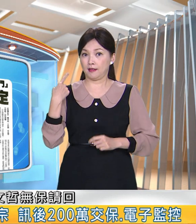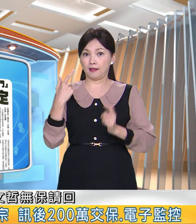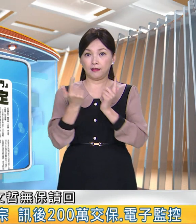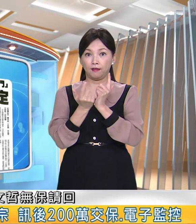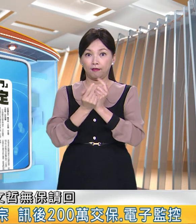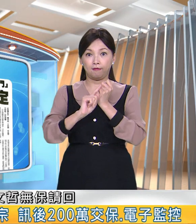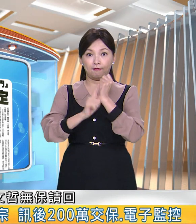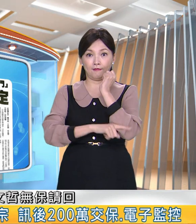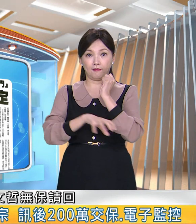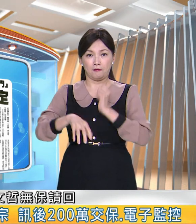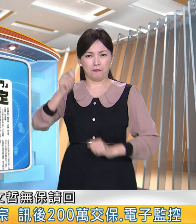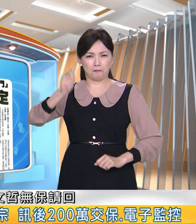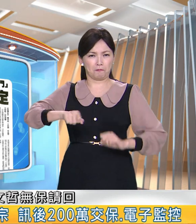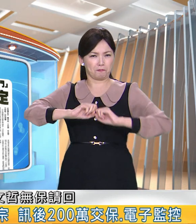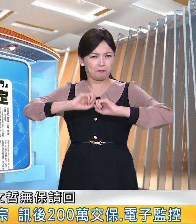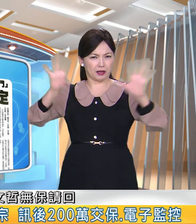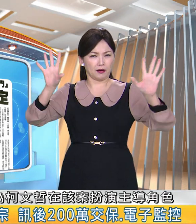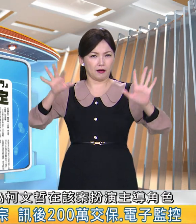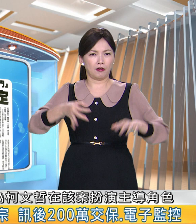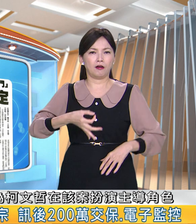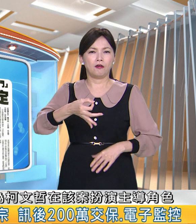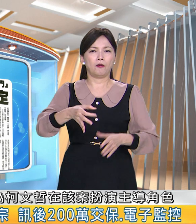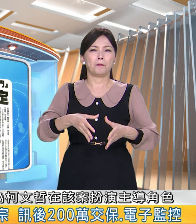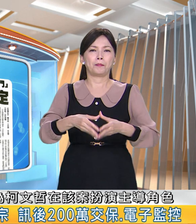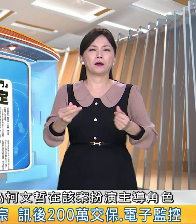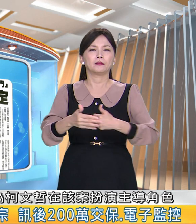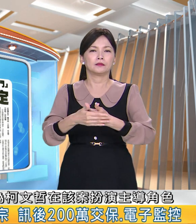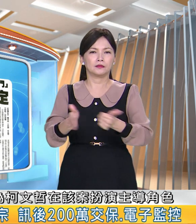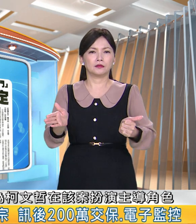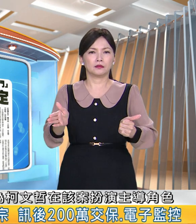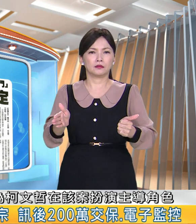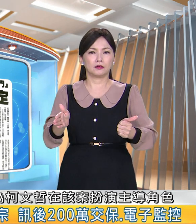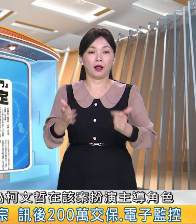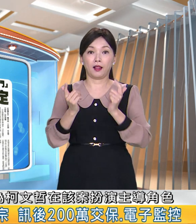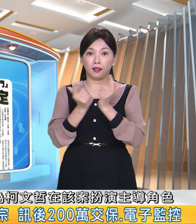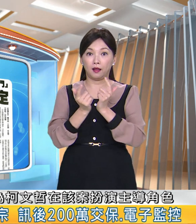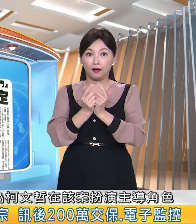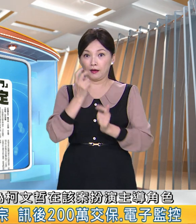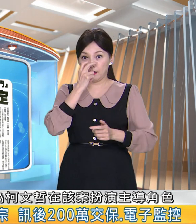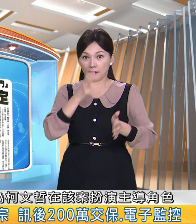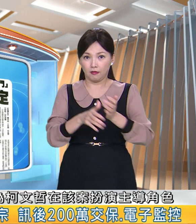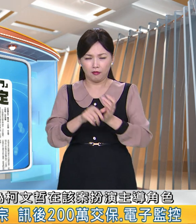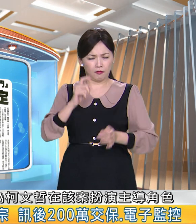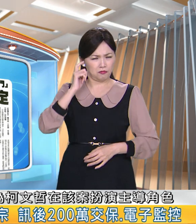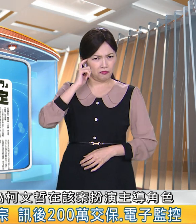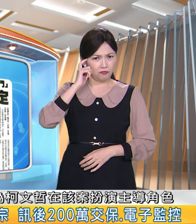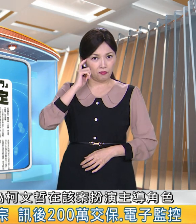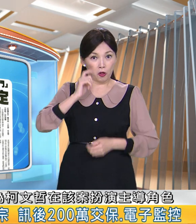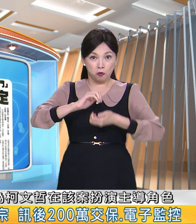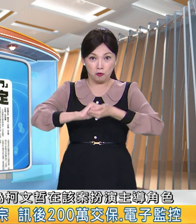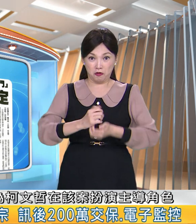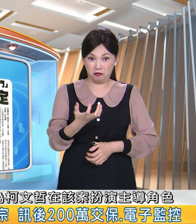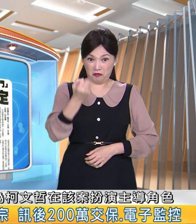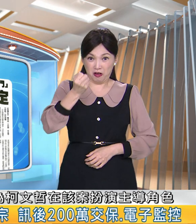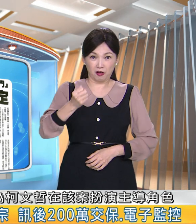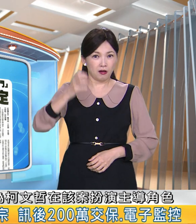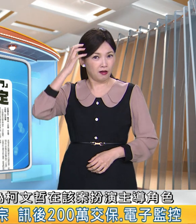回。台北地检署认为，柯文哲在该案扮演了主导角